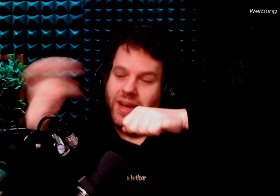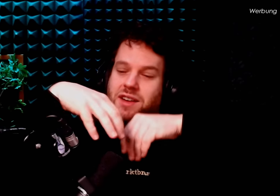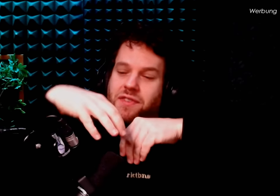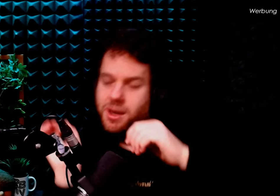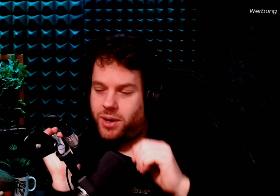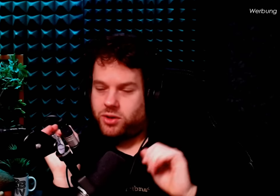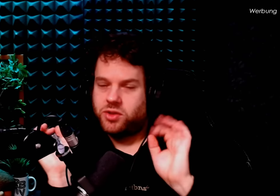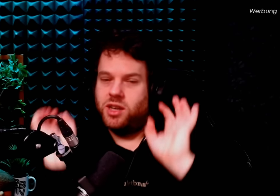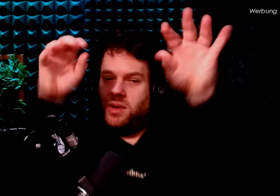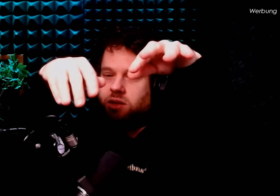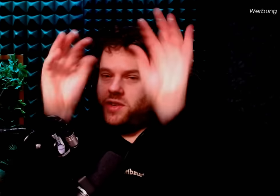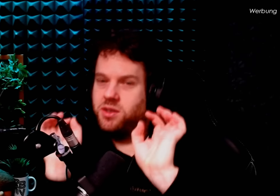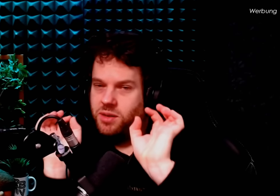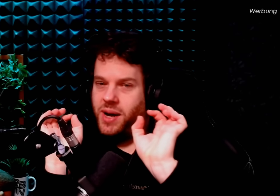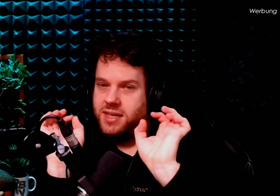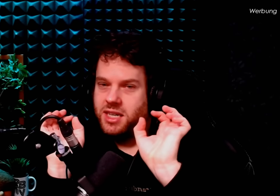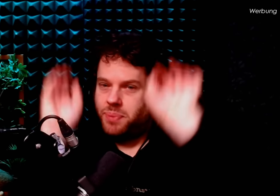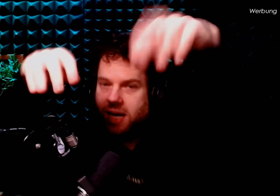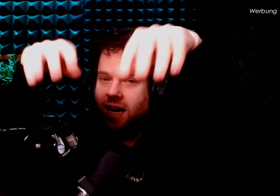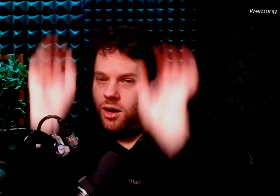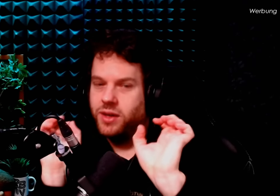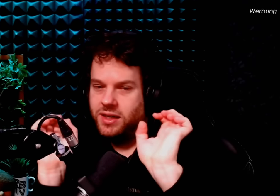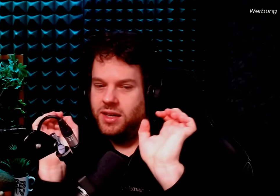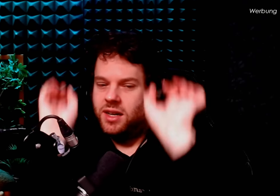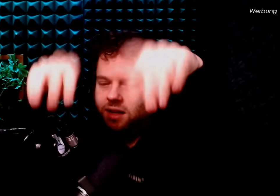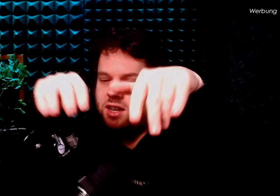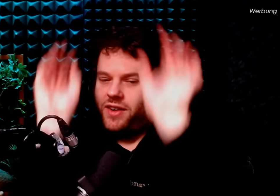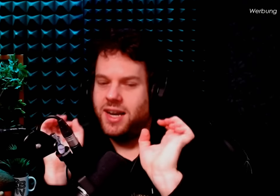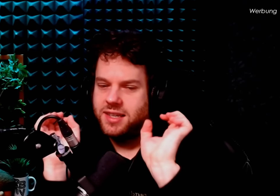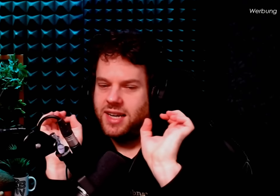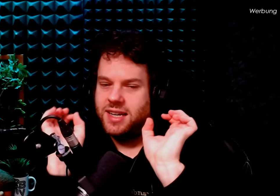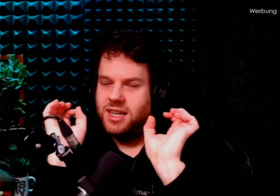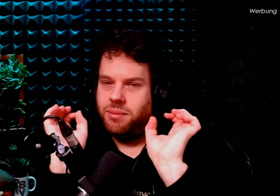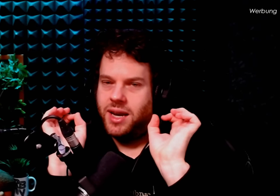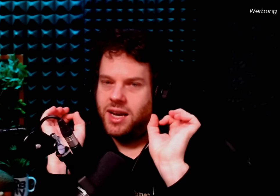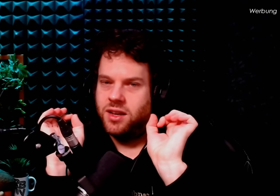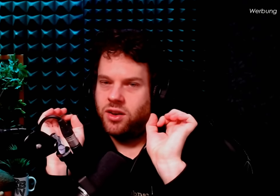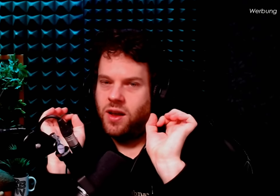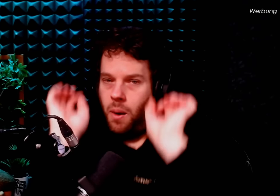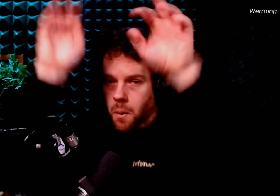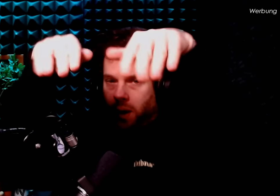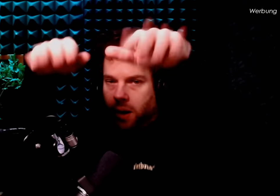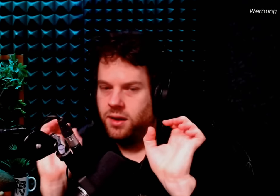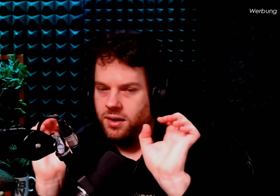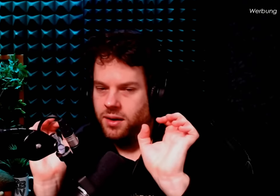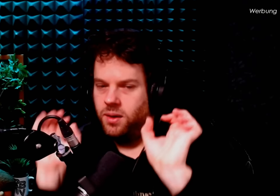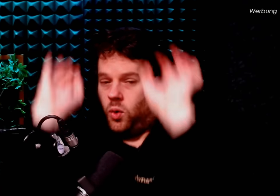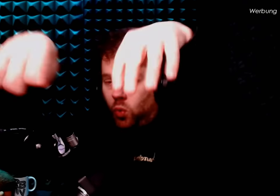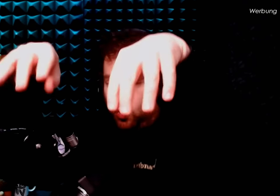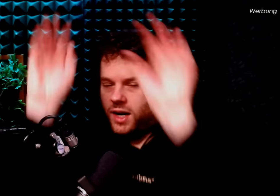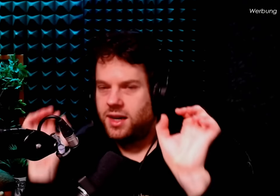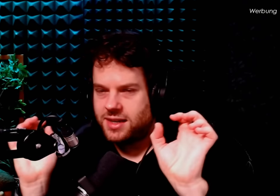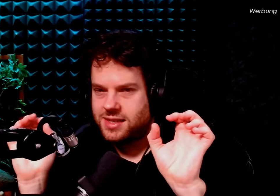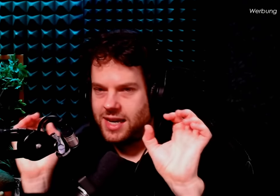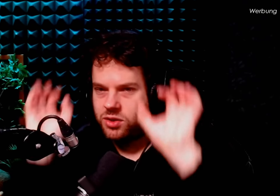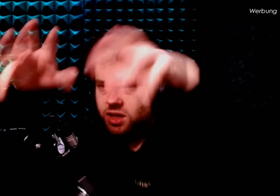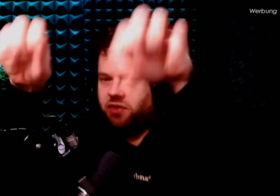Bei Quark brauchst du immer so wie so eine Basketballklaue. Quark ist eigentlich immer eher so eine... Das ist eher so eine